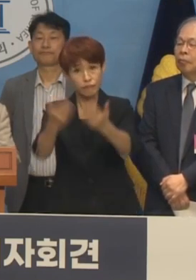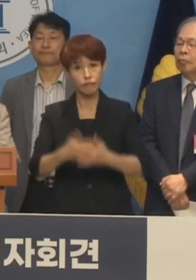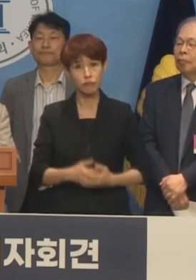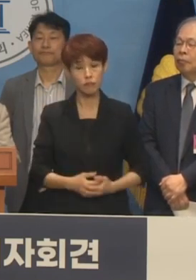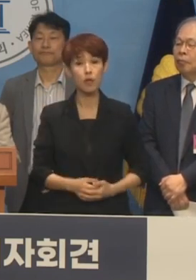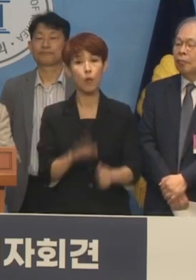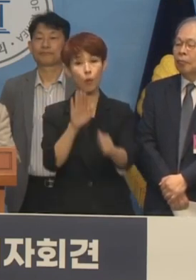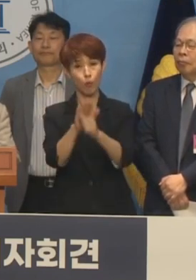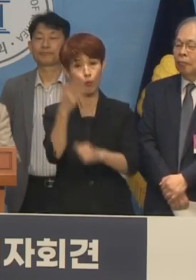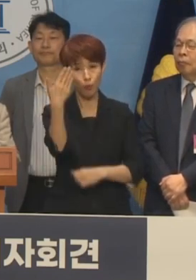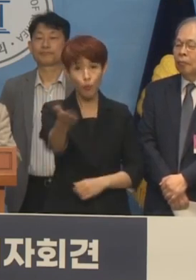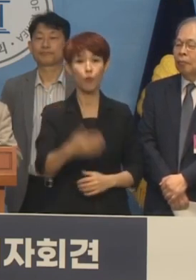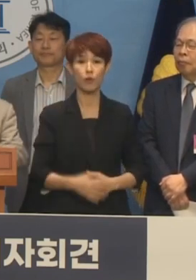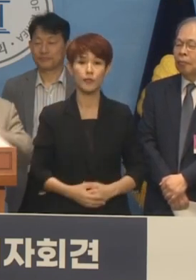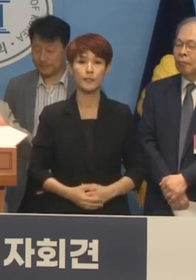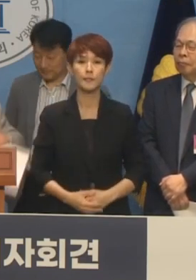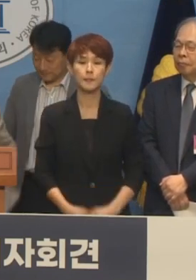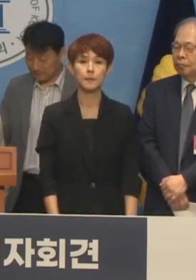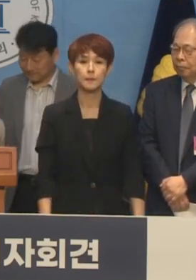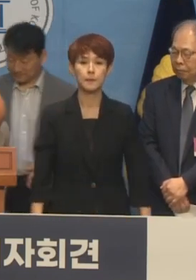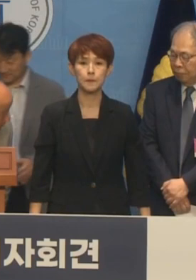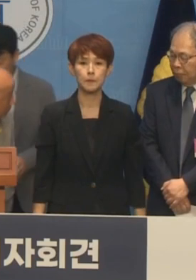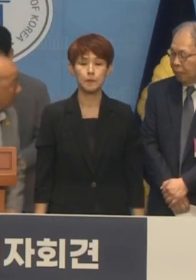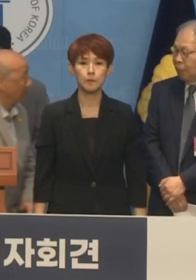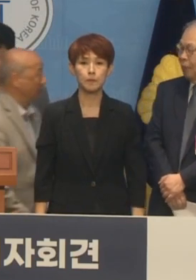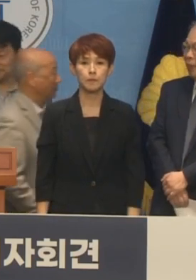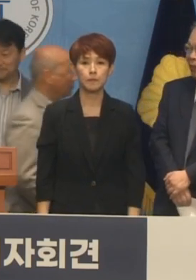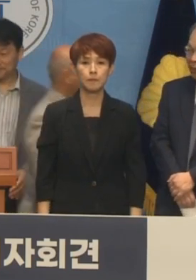저희들 도와드리겠다. 감사합니다.